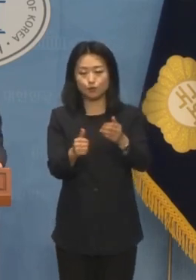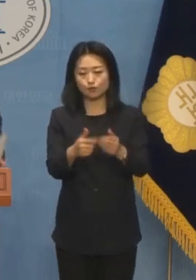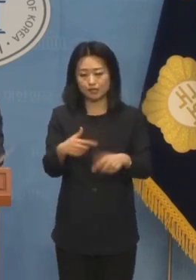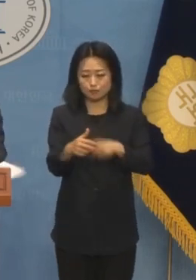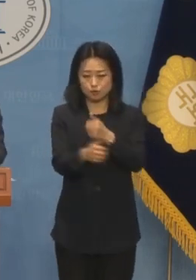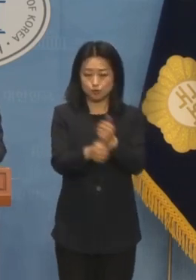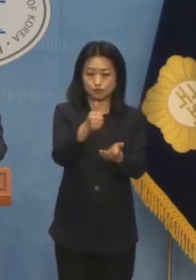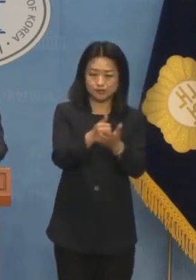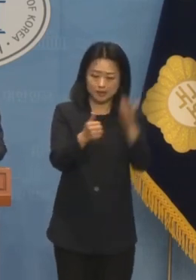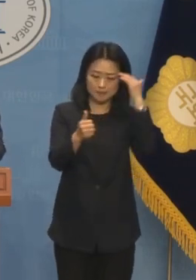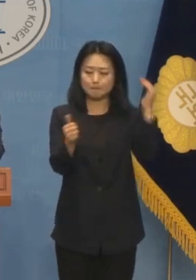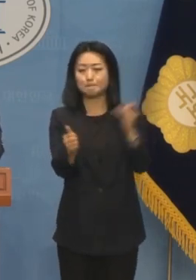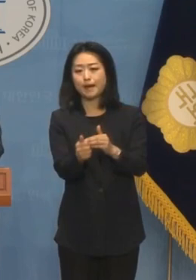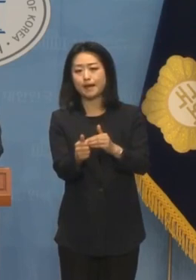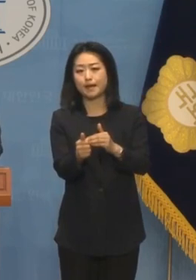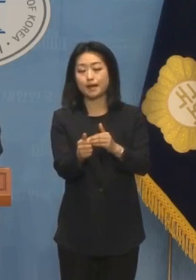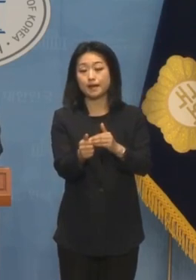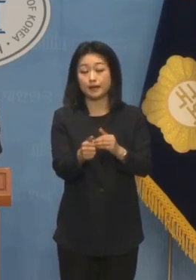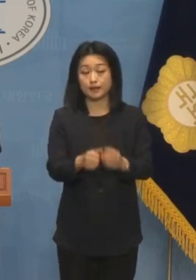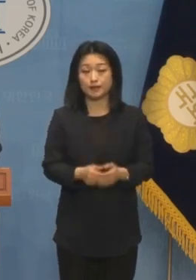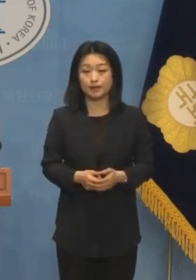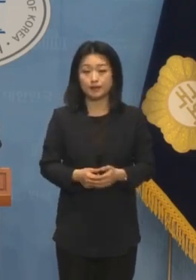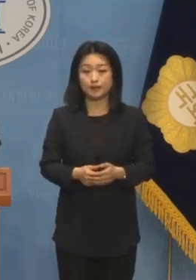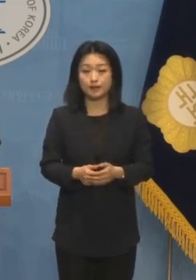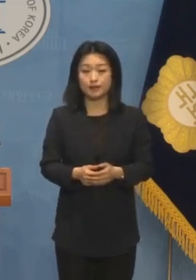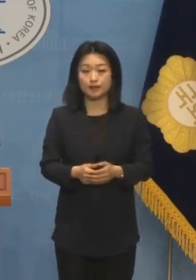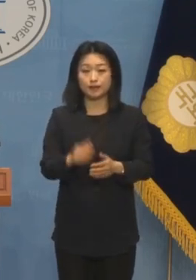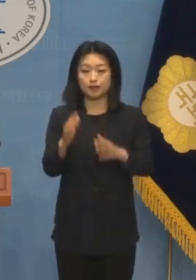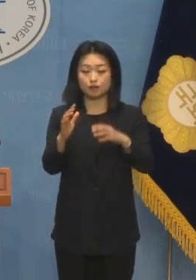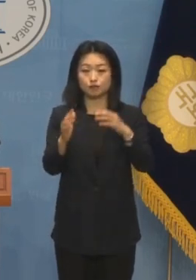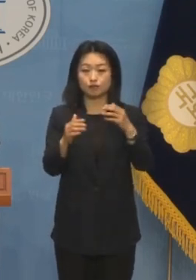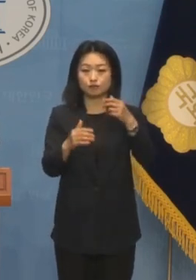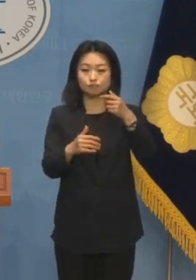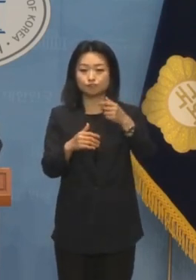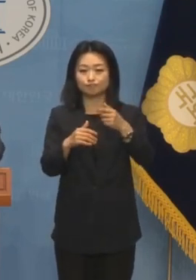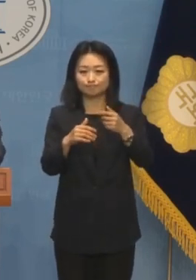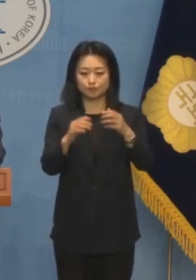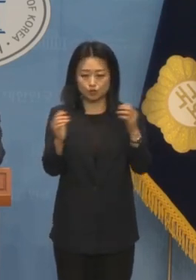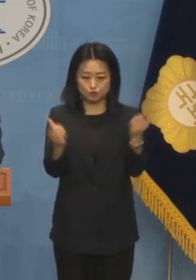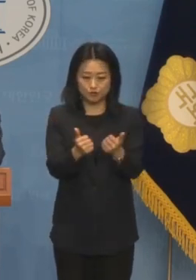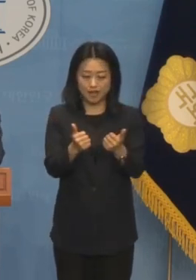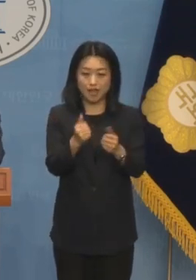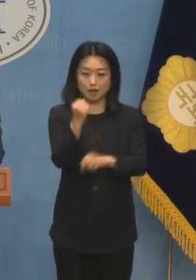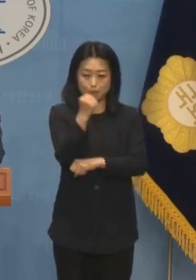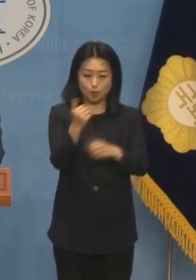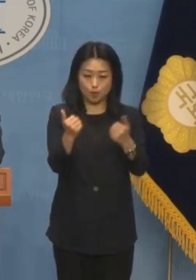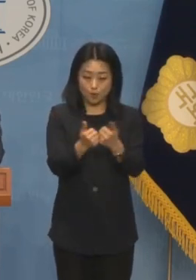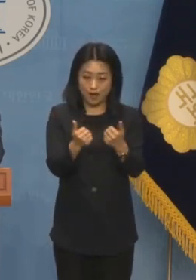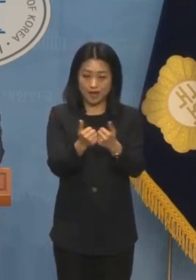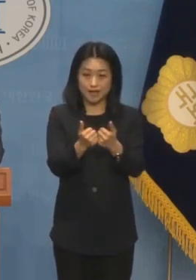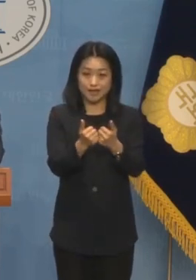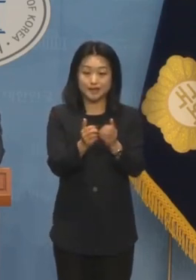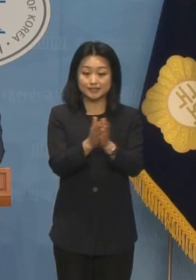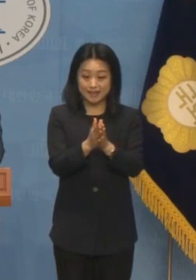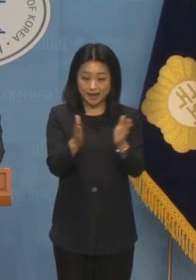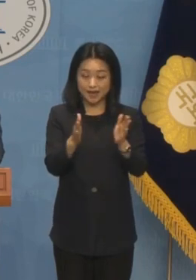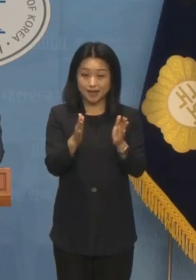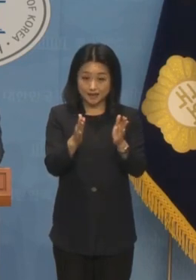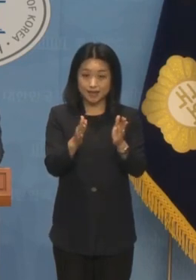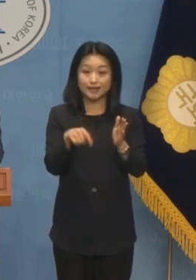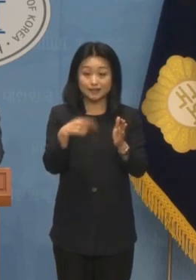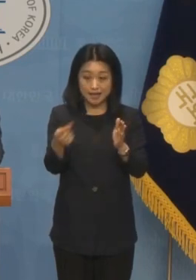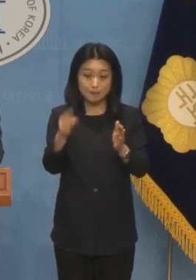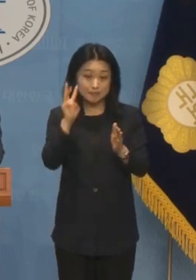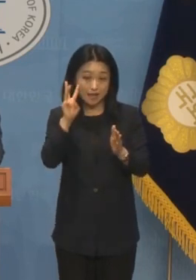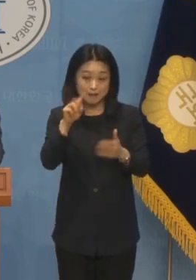있습니다 국회법에 의하면 임기 개시후 7일에 첫 임수를 열어 국회의장단을 선출하고 그로부터